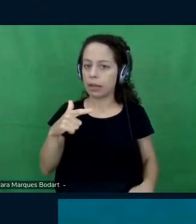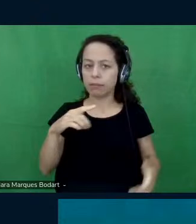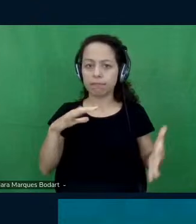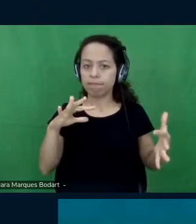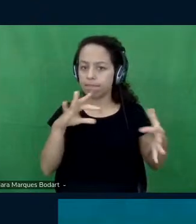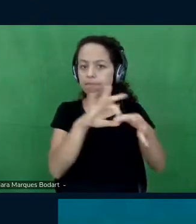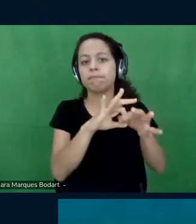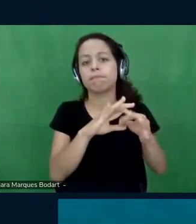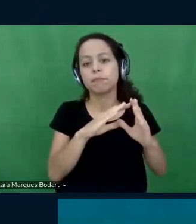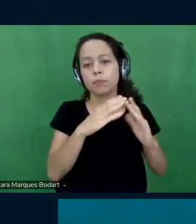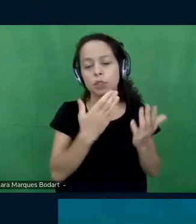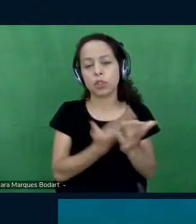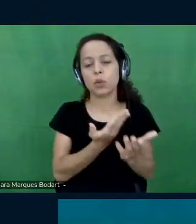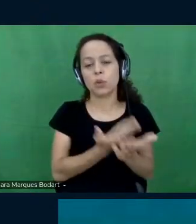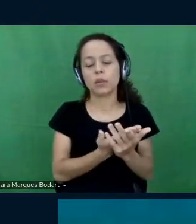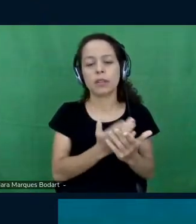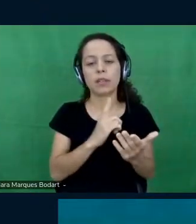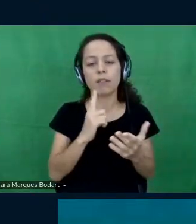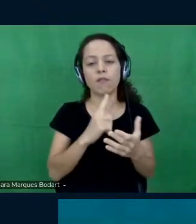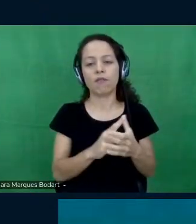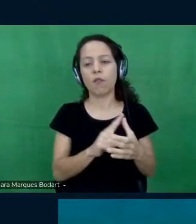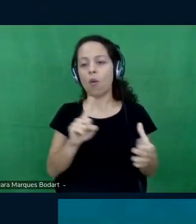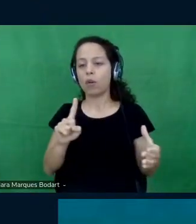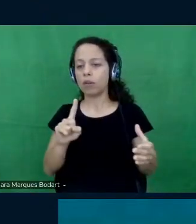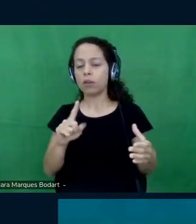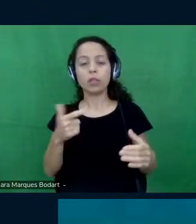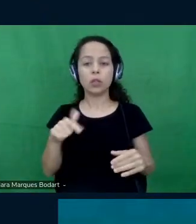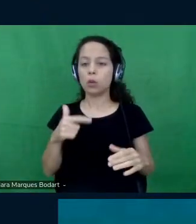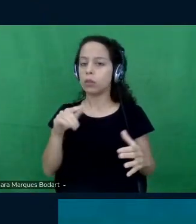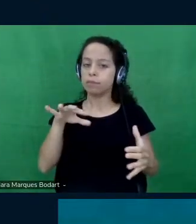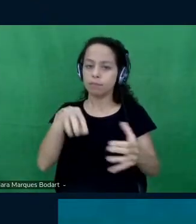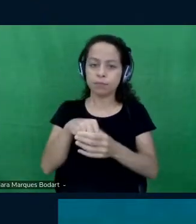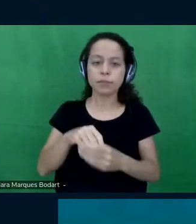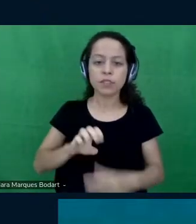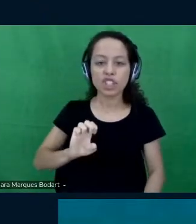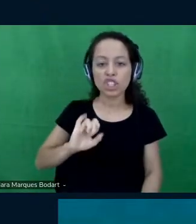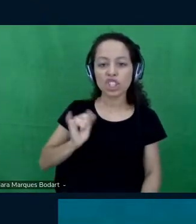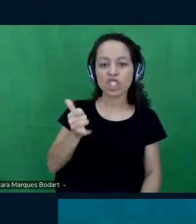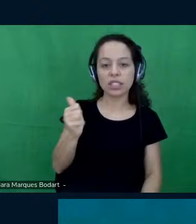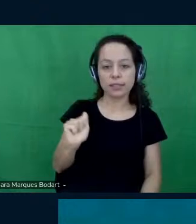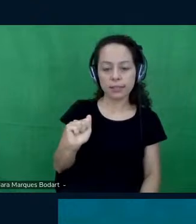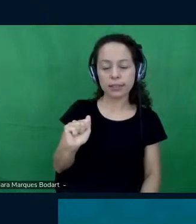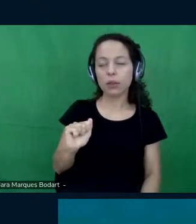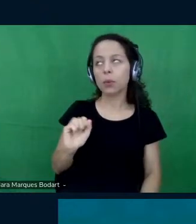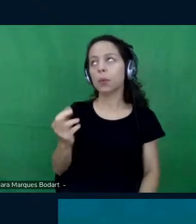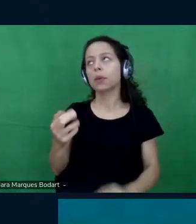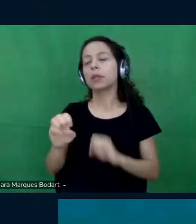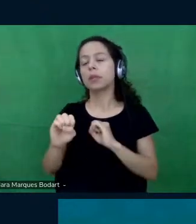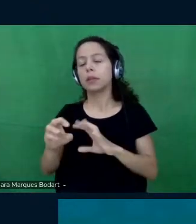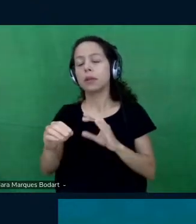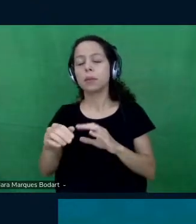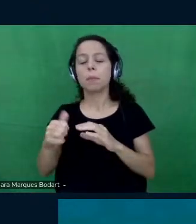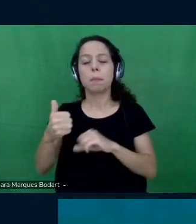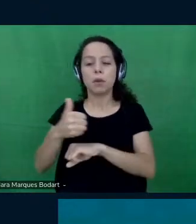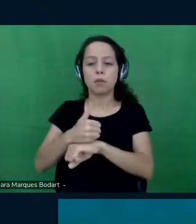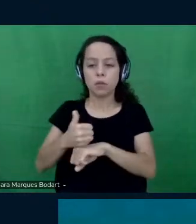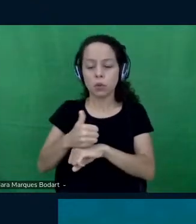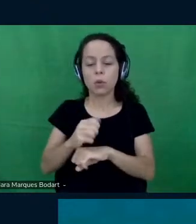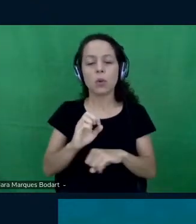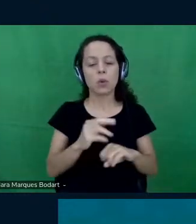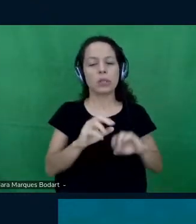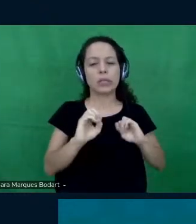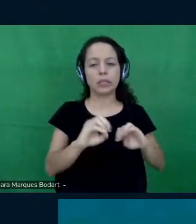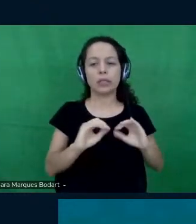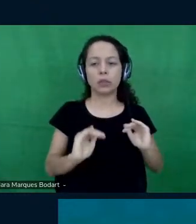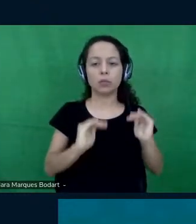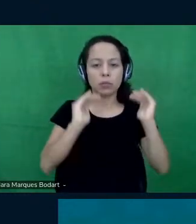totalmente excluídos do sistema escolar, não estão nem na EJA, nem na educação profissional, nem no ensino médio, muito menos na educação